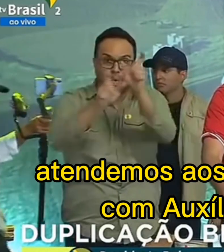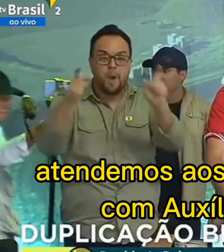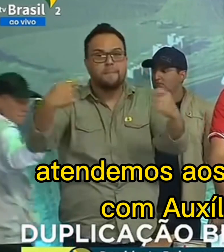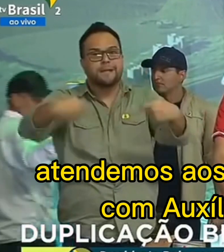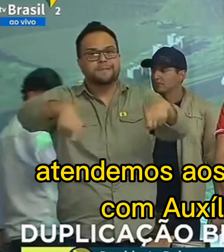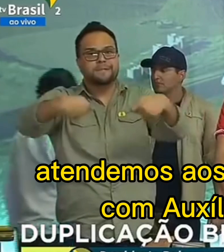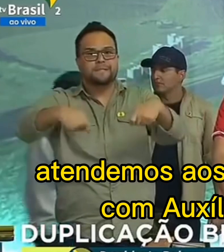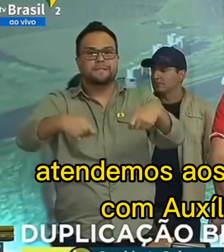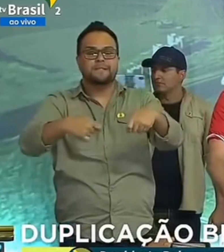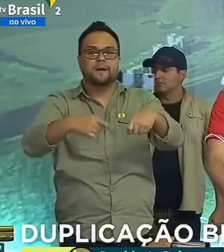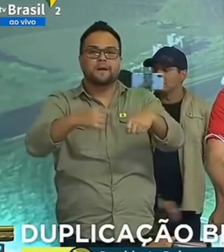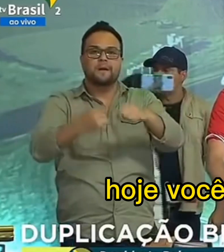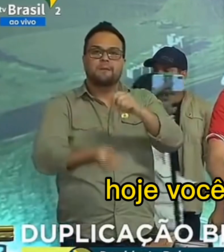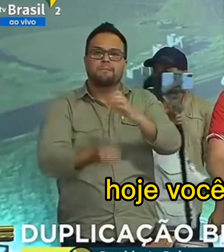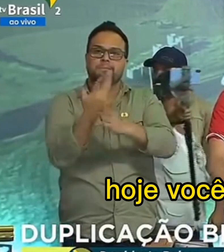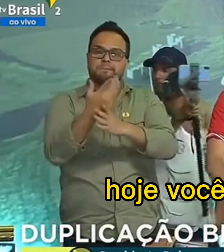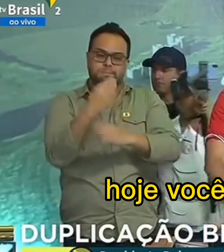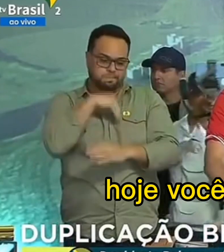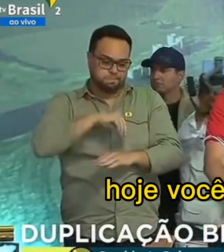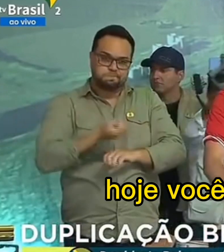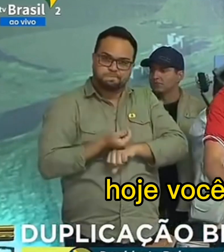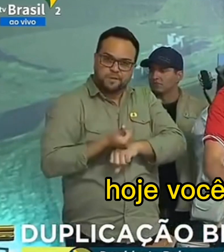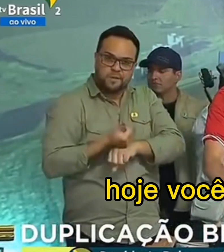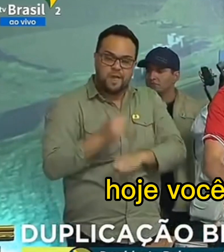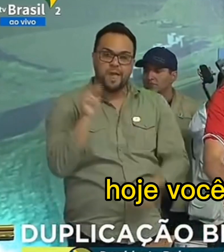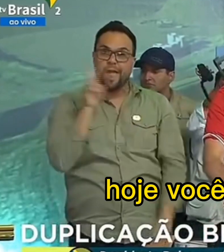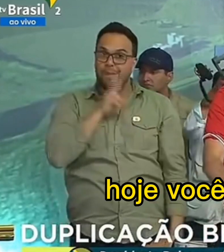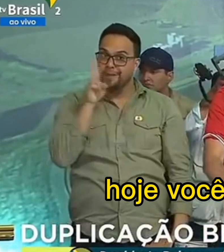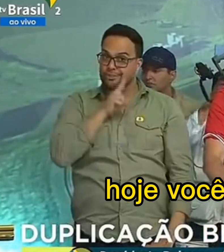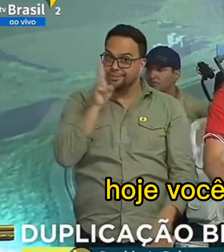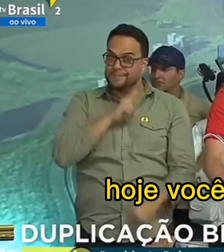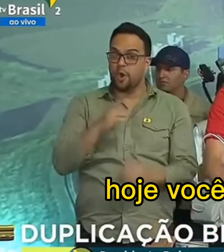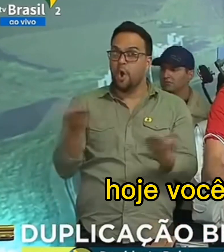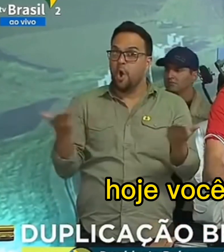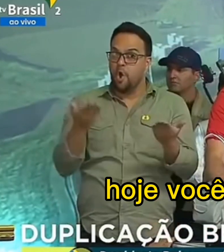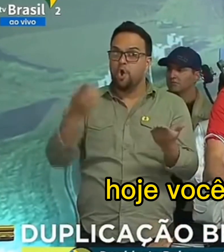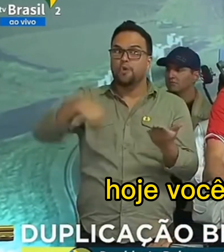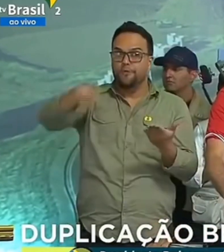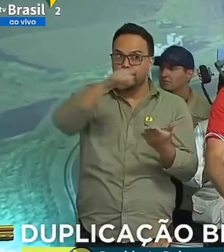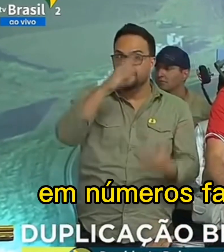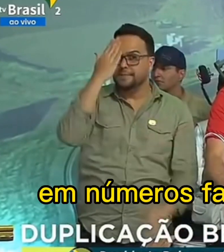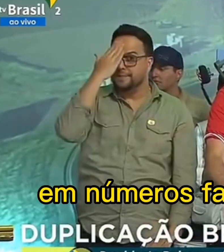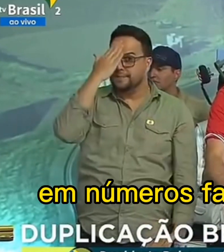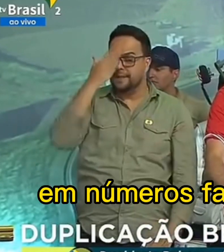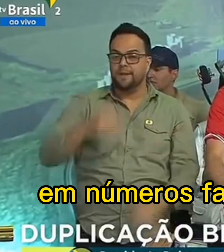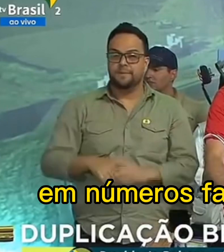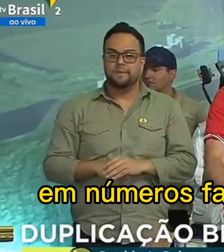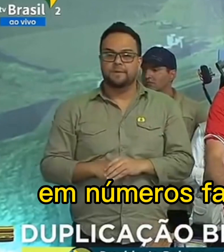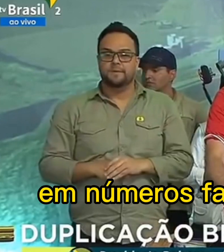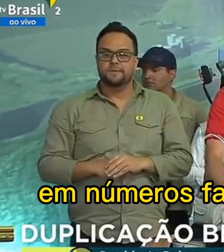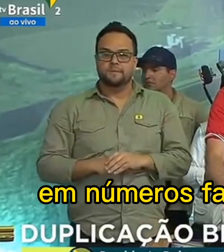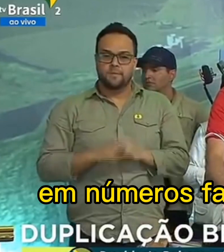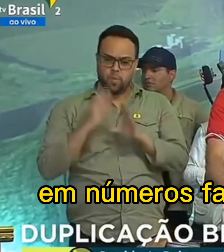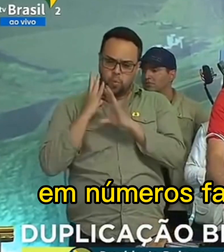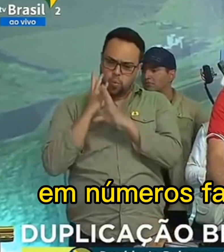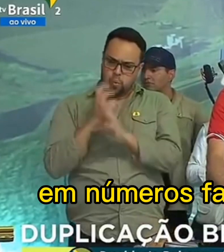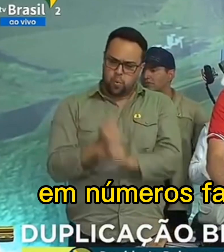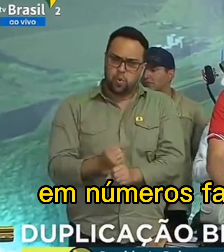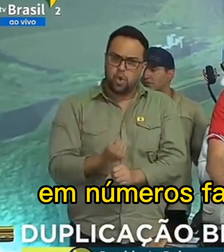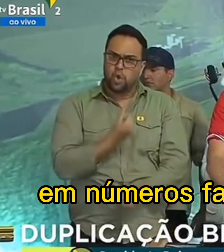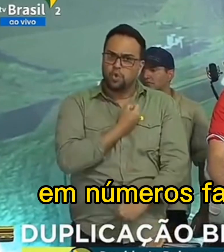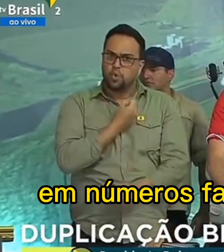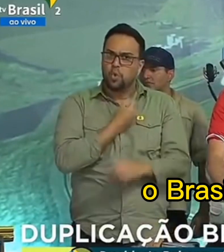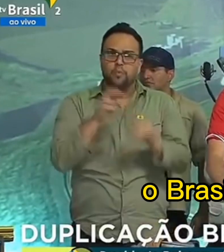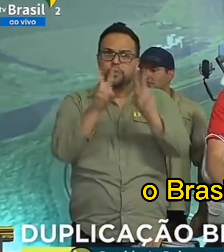auxílio emergencial. Hoje, vocês sabem disso. Em números, falando